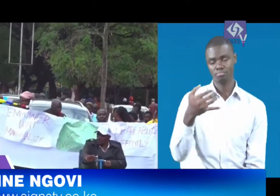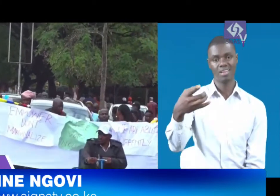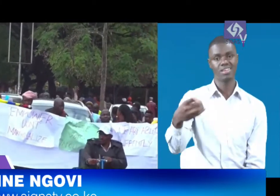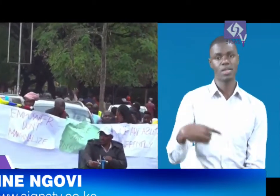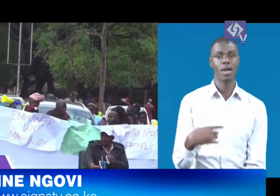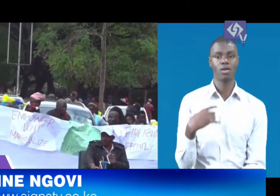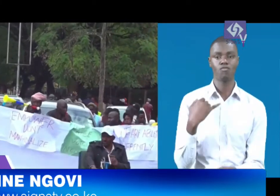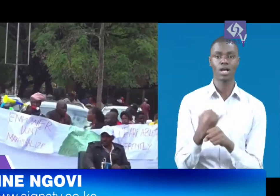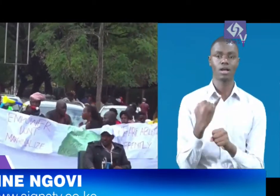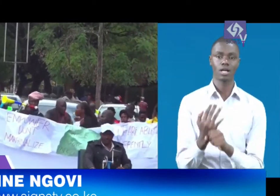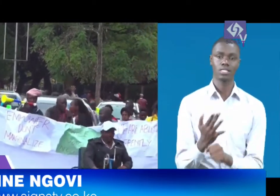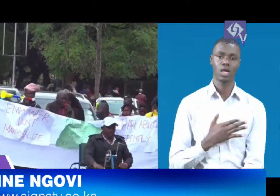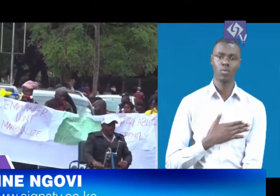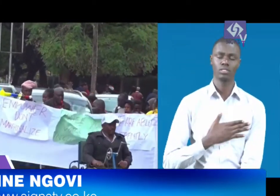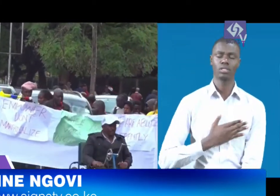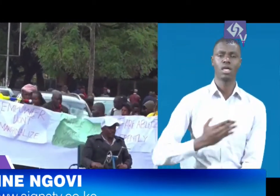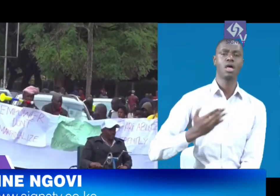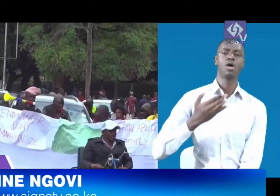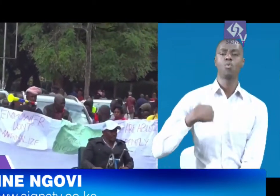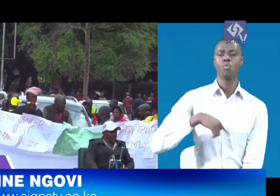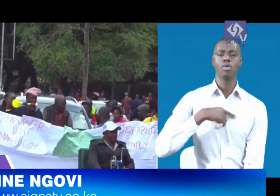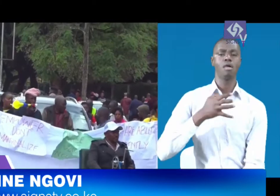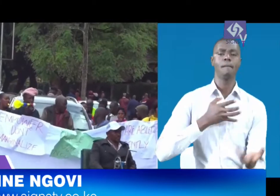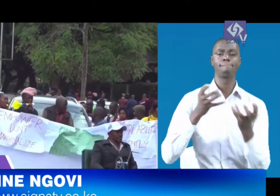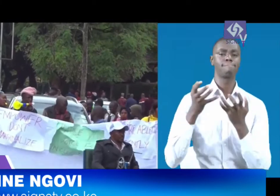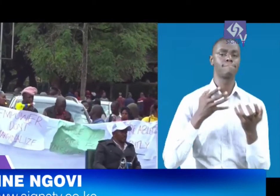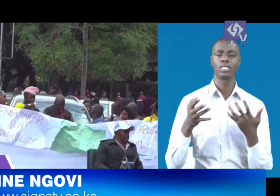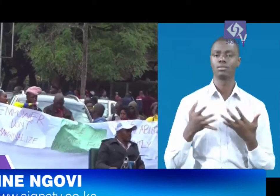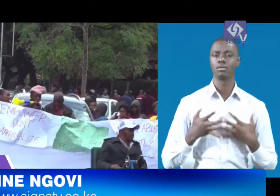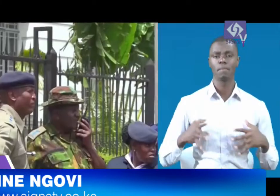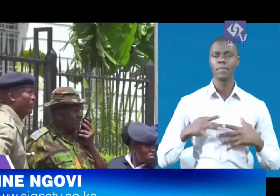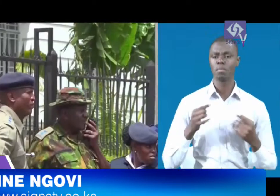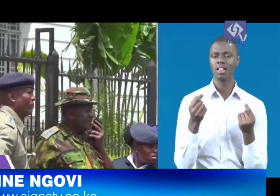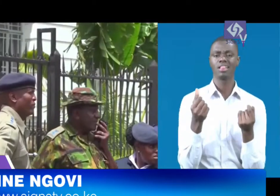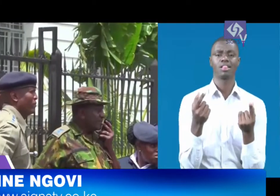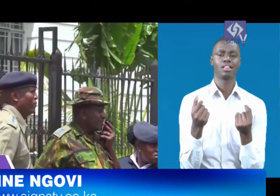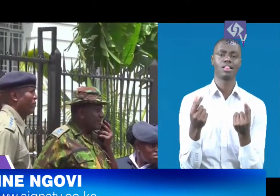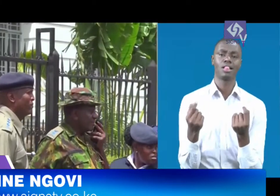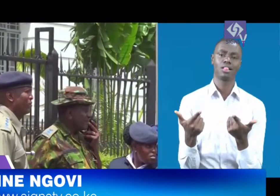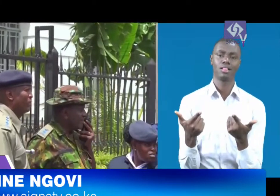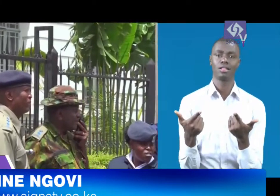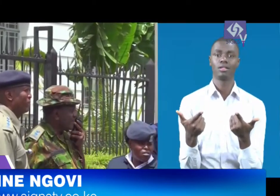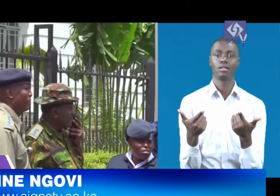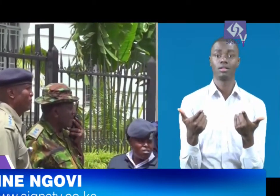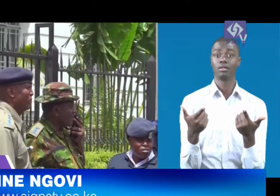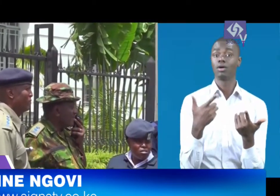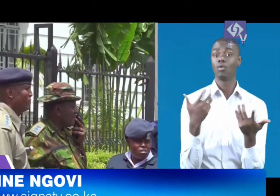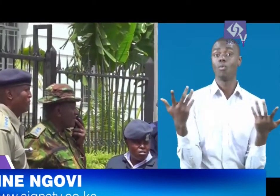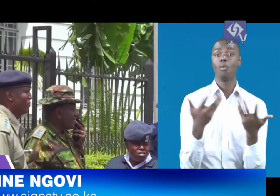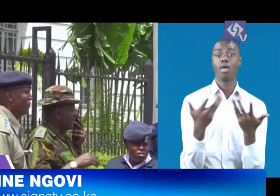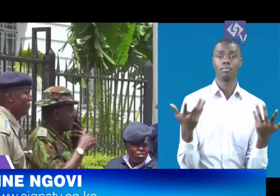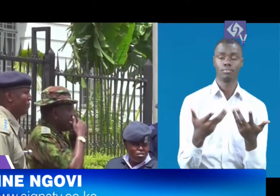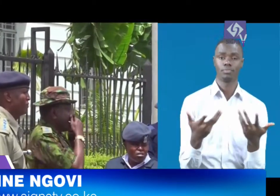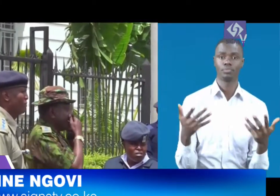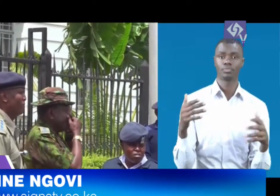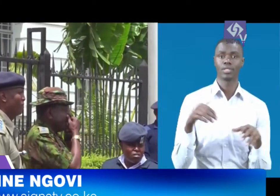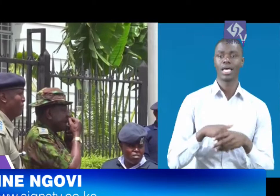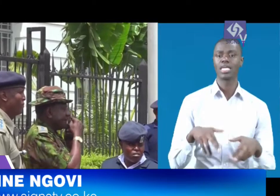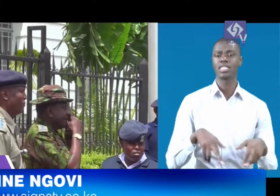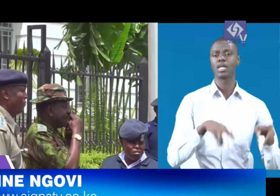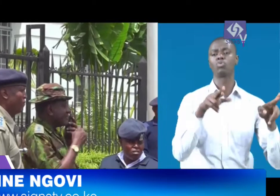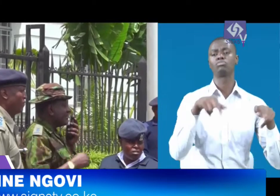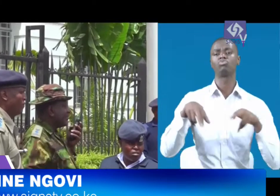kazi zetu, ni kwa sababu sisi ni wafanyabiashara wadogo ambao tuko katika barabara